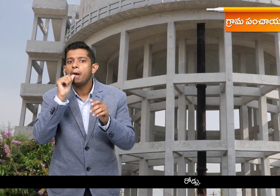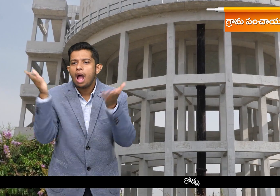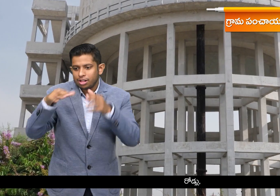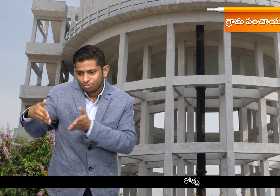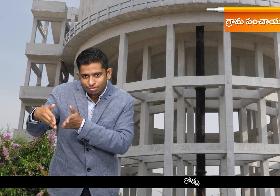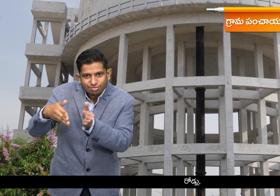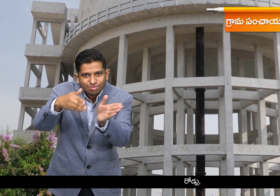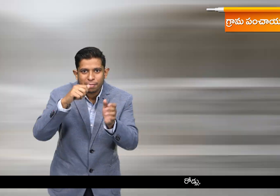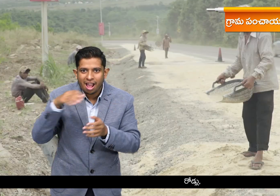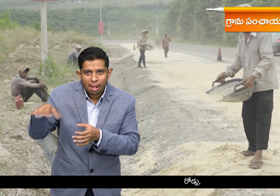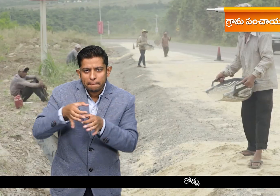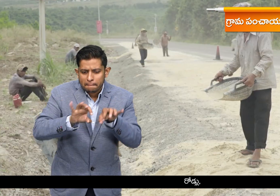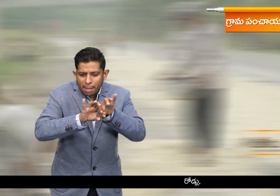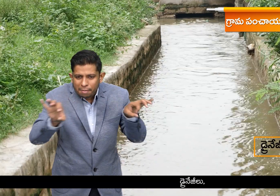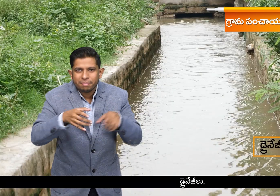రోడ్లు,